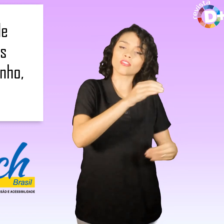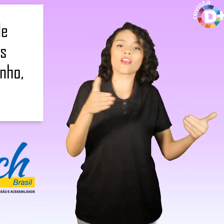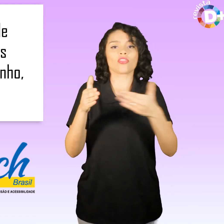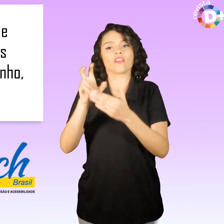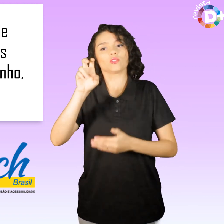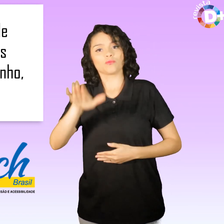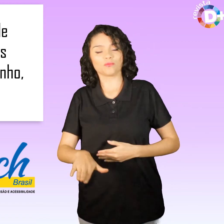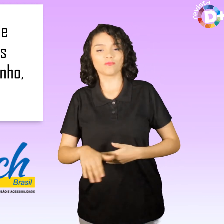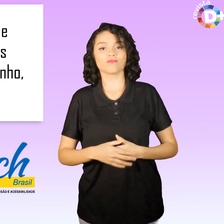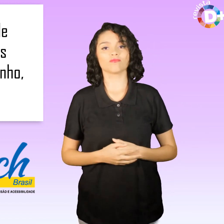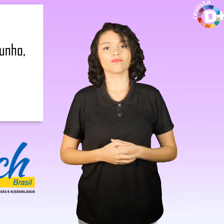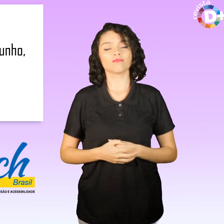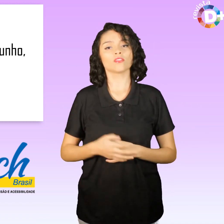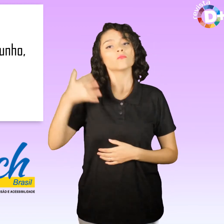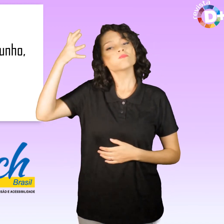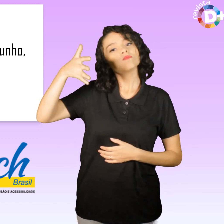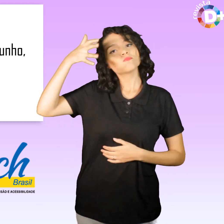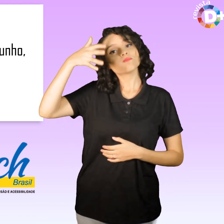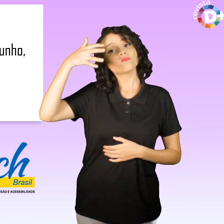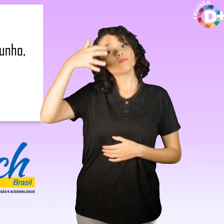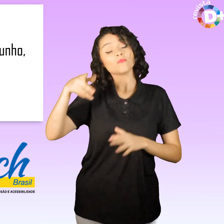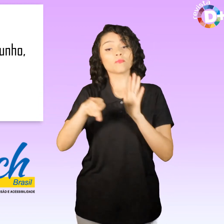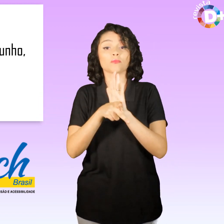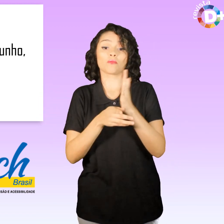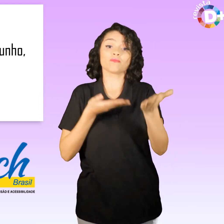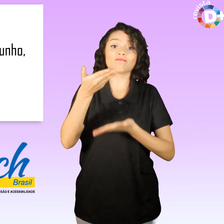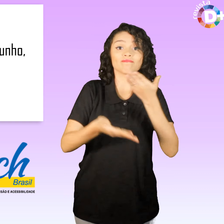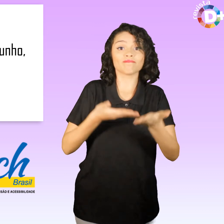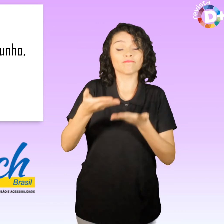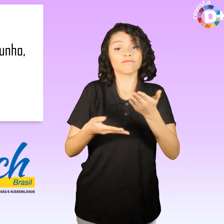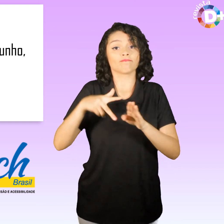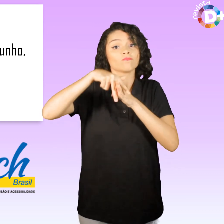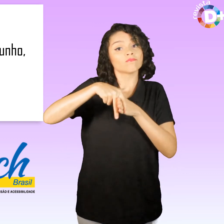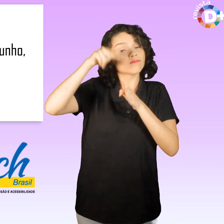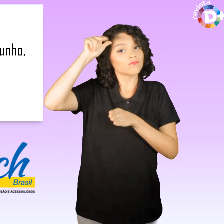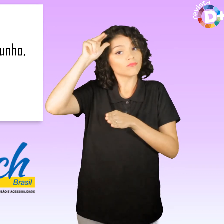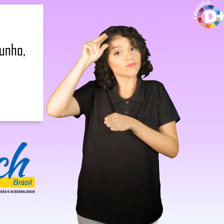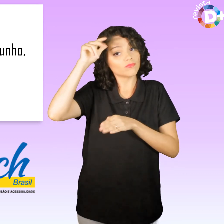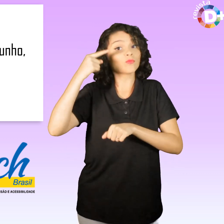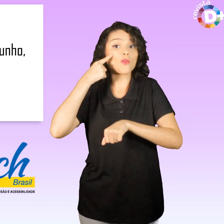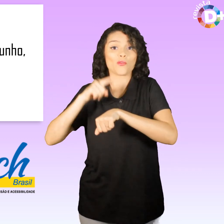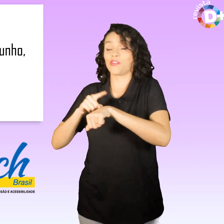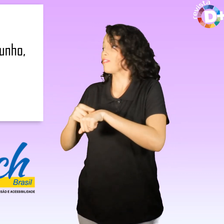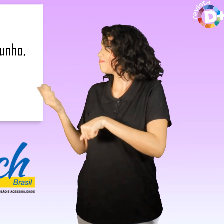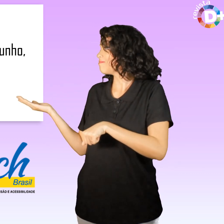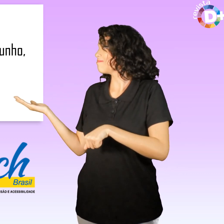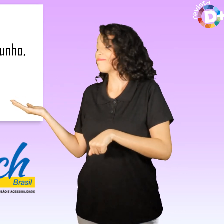17 horas. Workshop Ecoterapia, 2 de junho, das 9 às 13 horas.